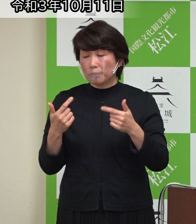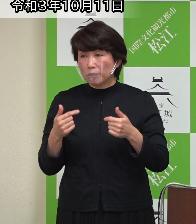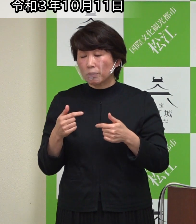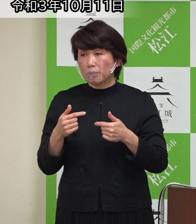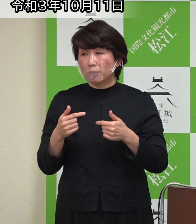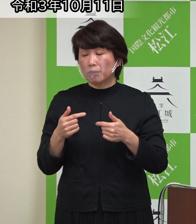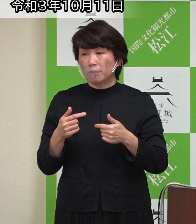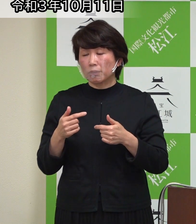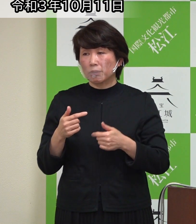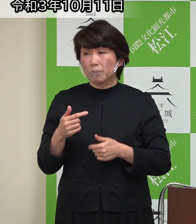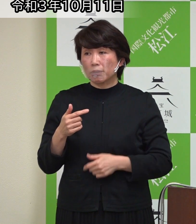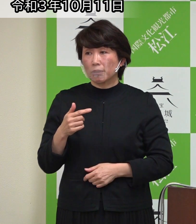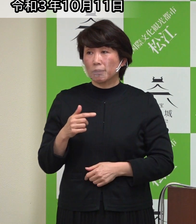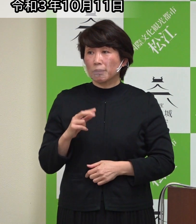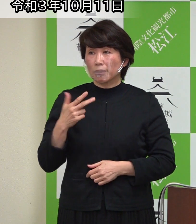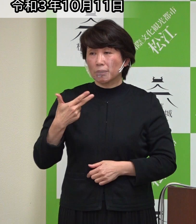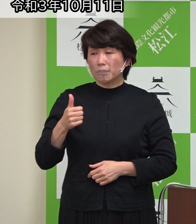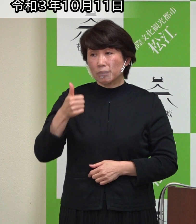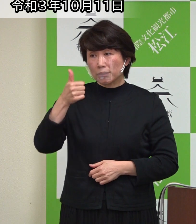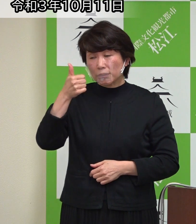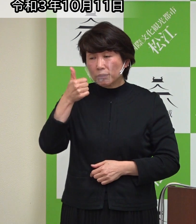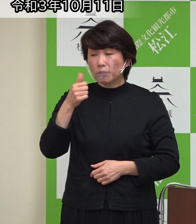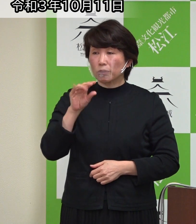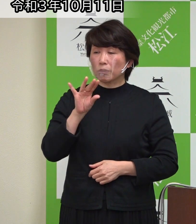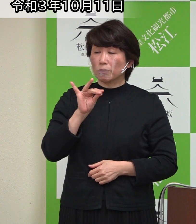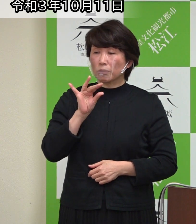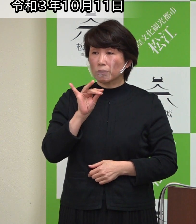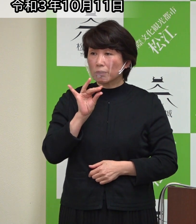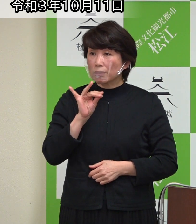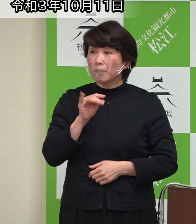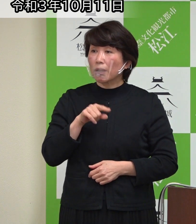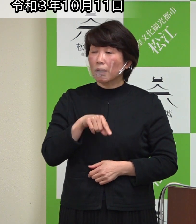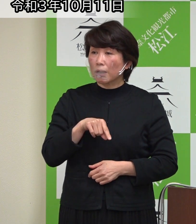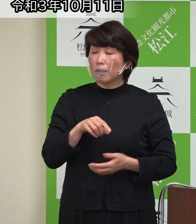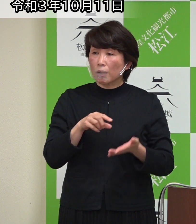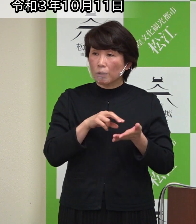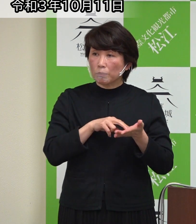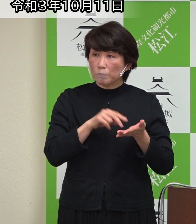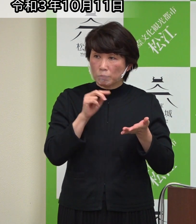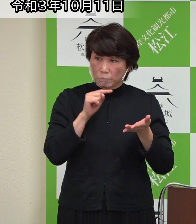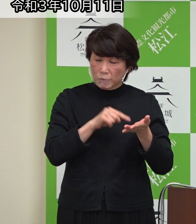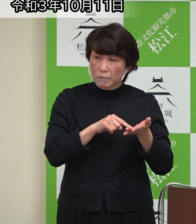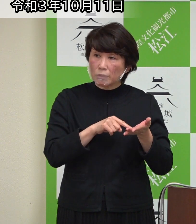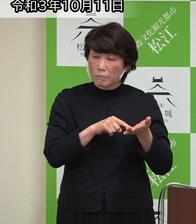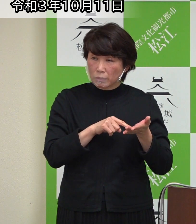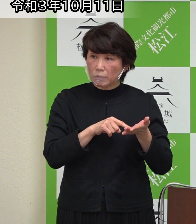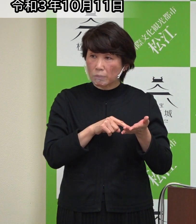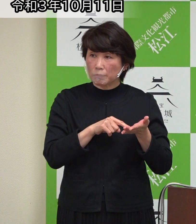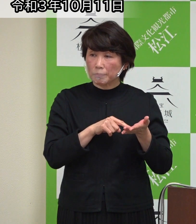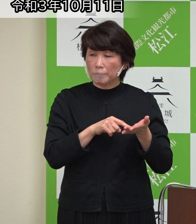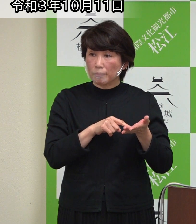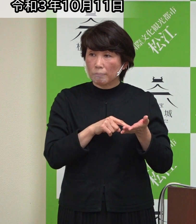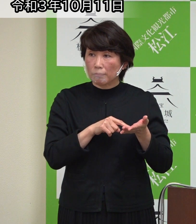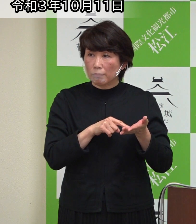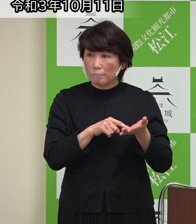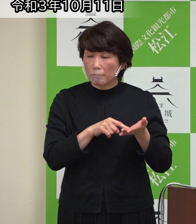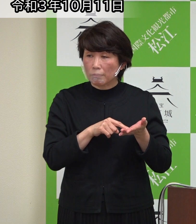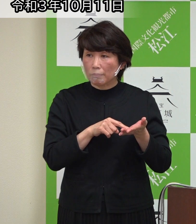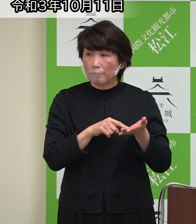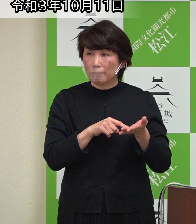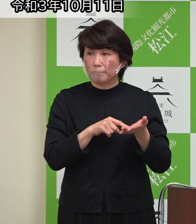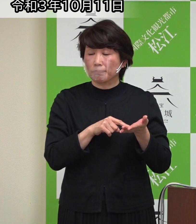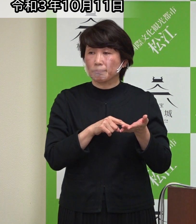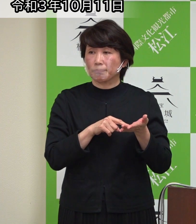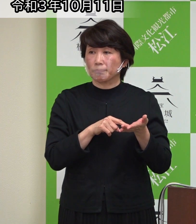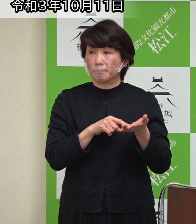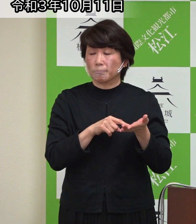ると、こんなことが今日あってこんな活動をしてきましたっていう中で、もちろんその水郷祭の花火っていうコンテンツとしての強さっていうの